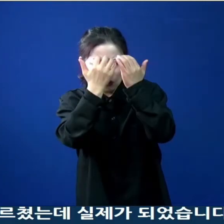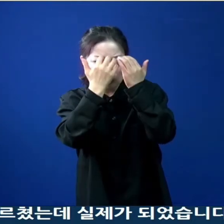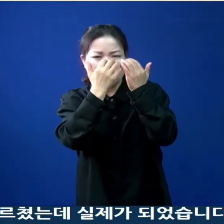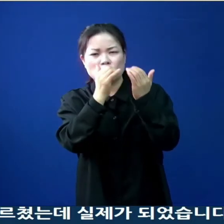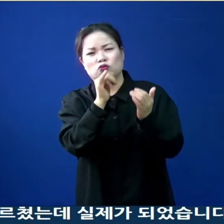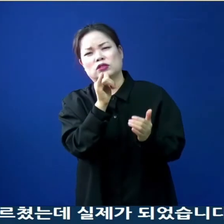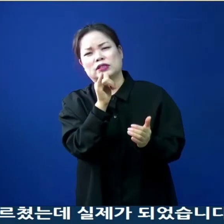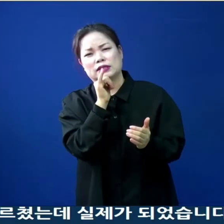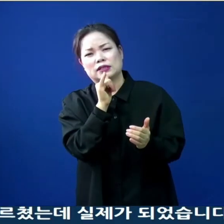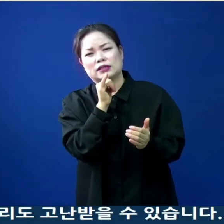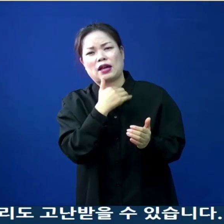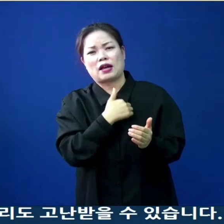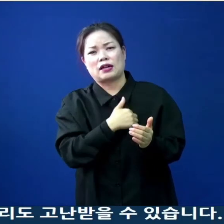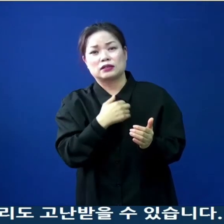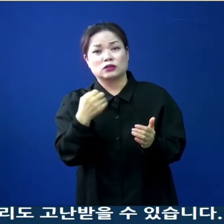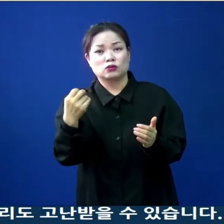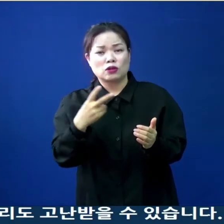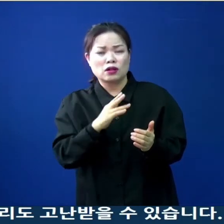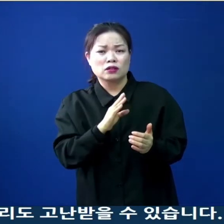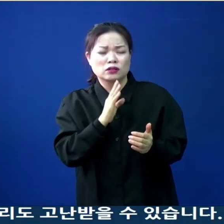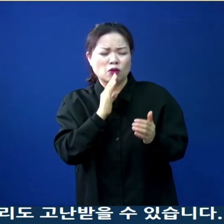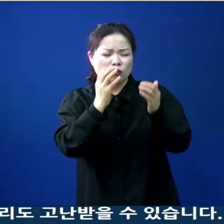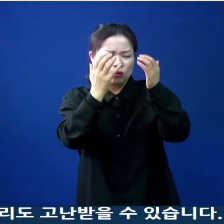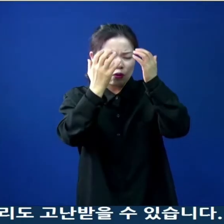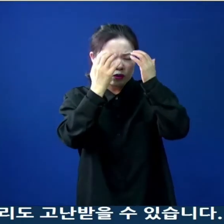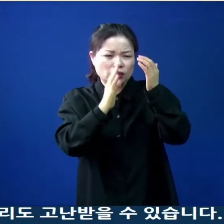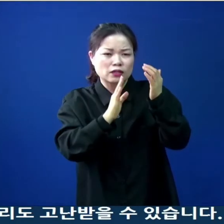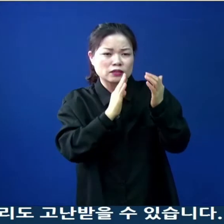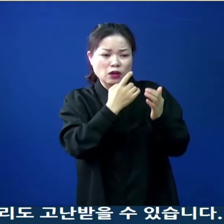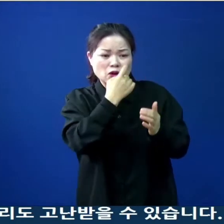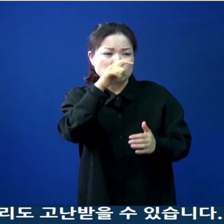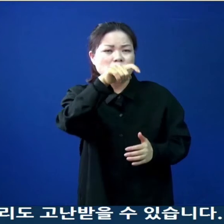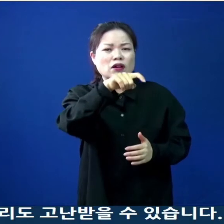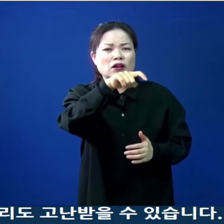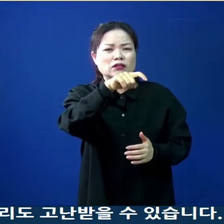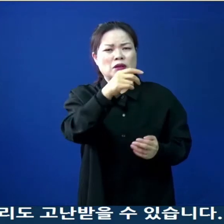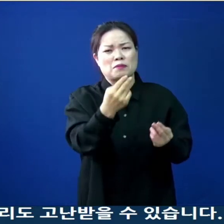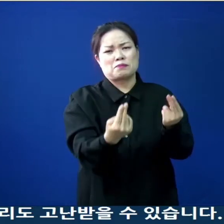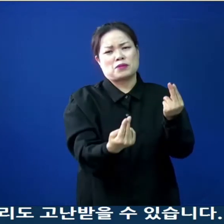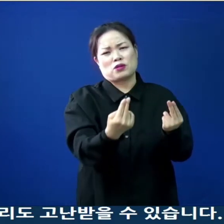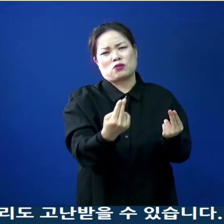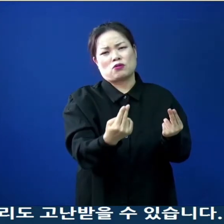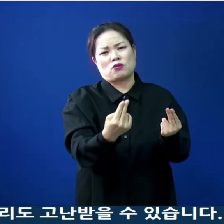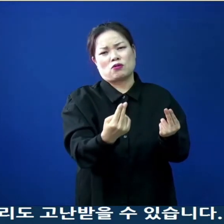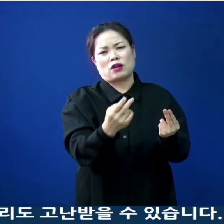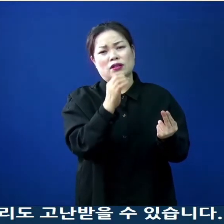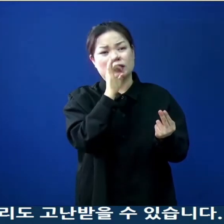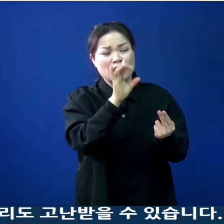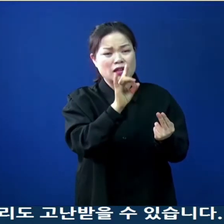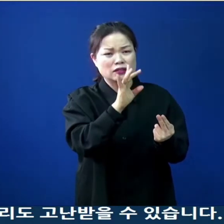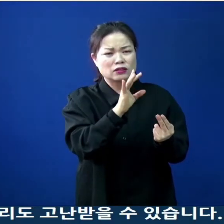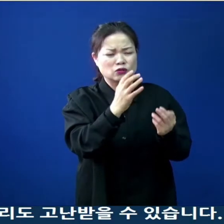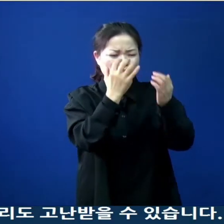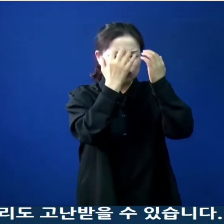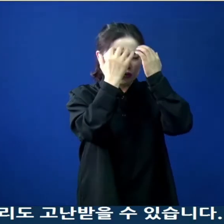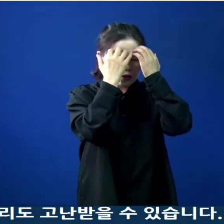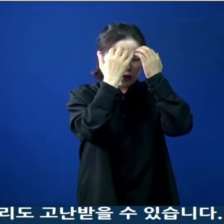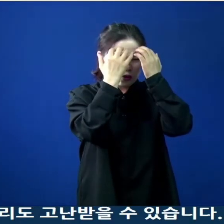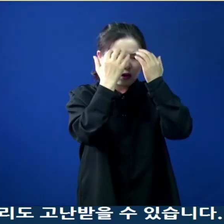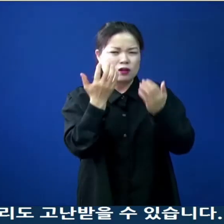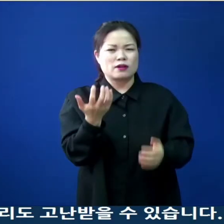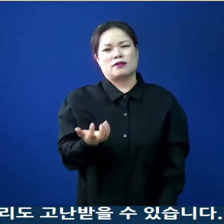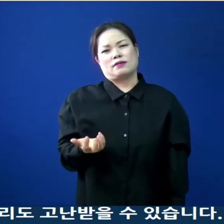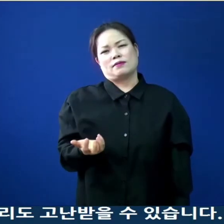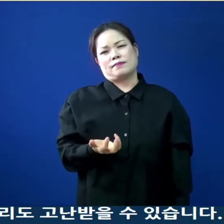있다는 사실을 아는 것과 정말 그 고난의 현장 안에 들어가는 것은 비교할 수 없는 고통이고 비교할 수 없는